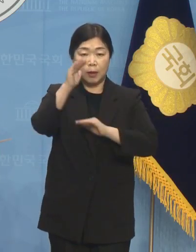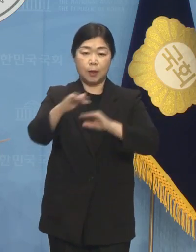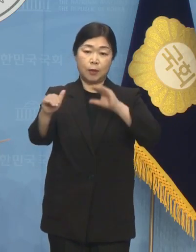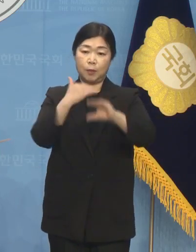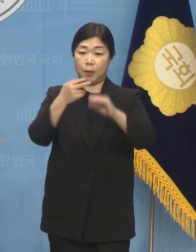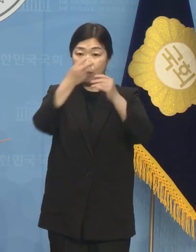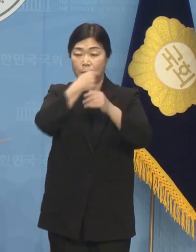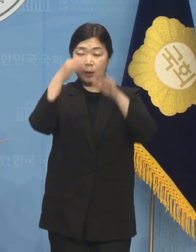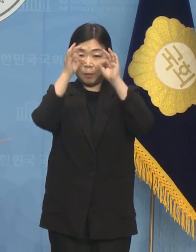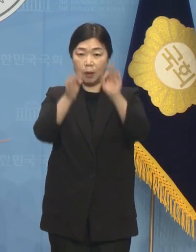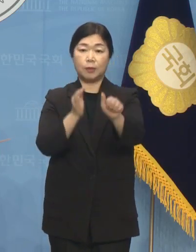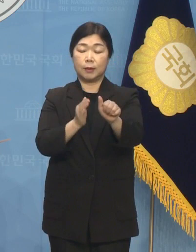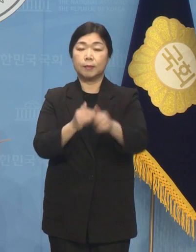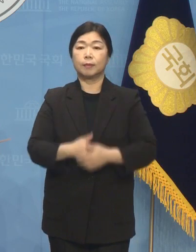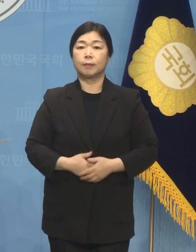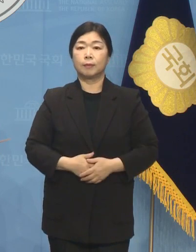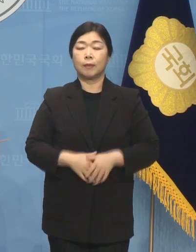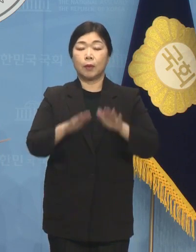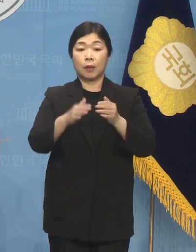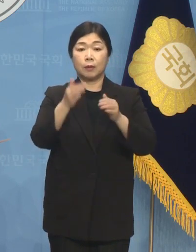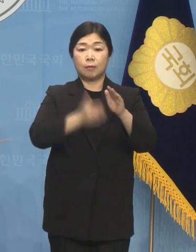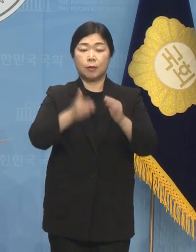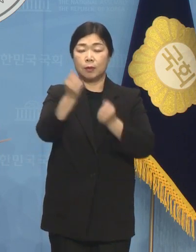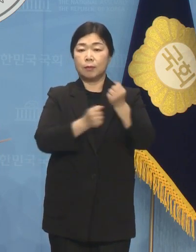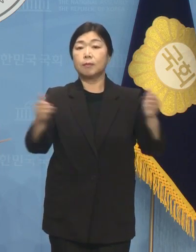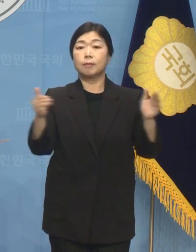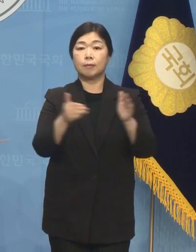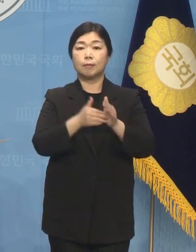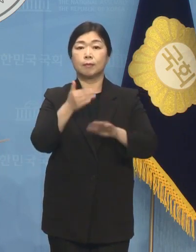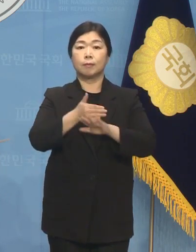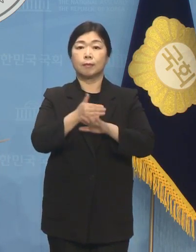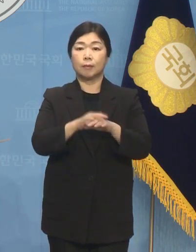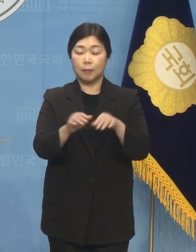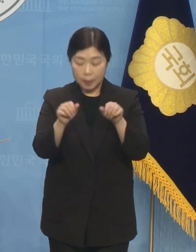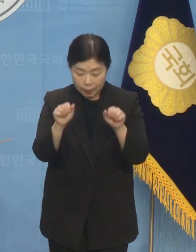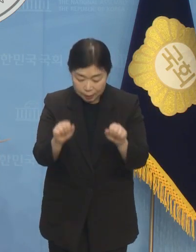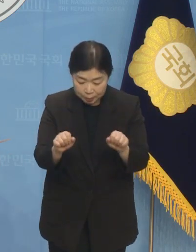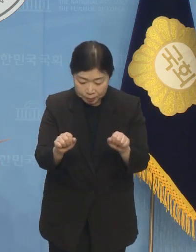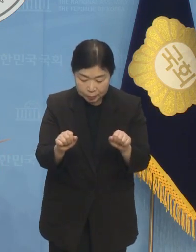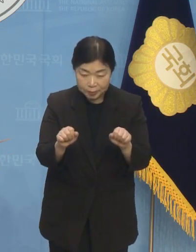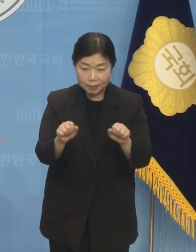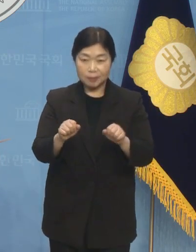이메일을 참고해 주시기 바랍니다. 이상으로 이번 주 정례 브리핑을 마칩니다. 감사합니다.